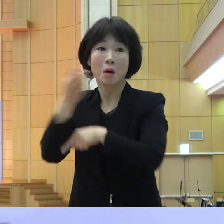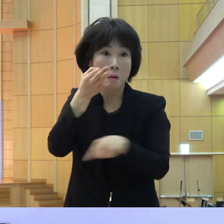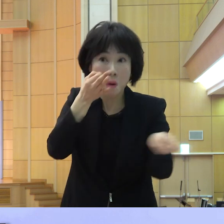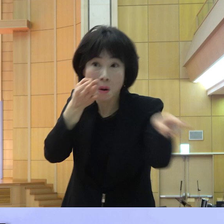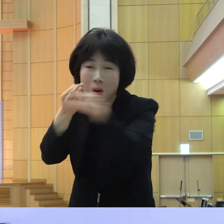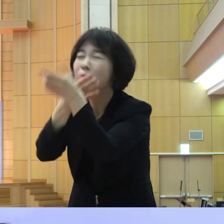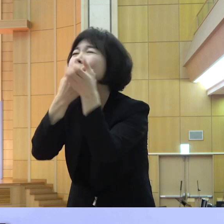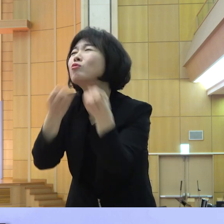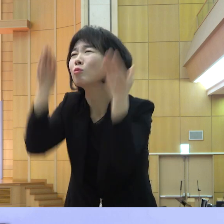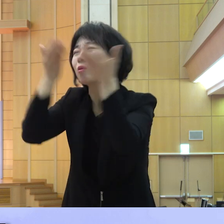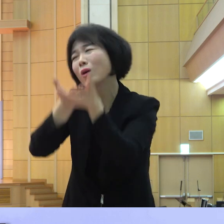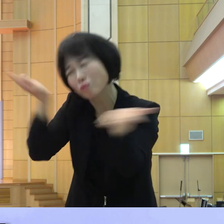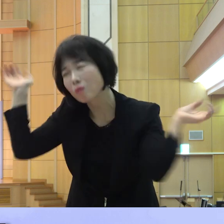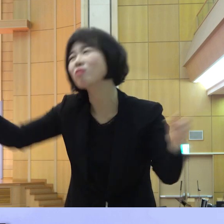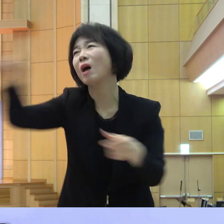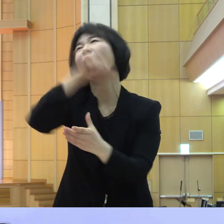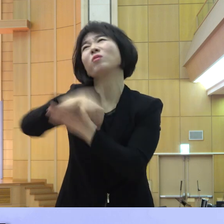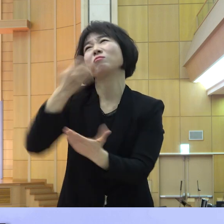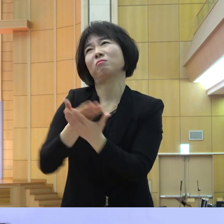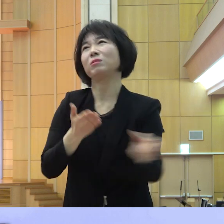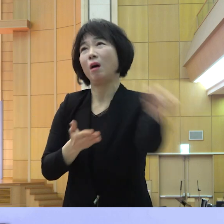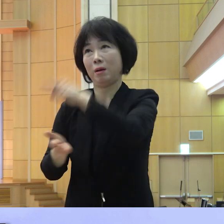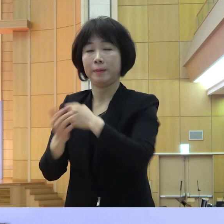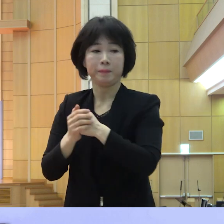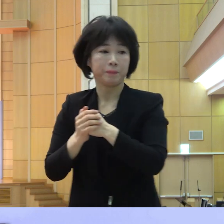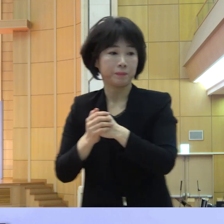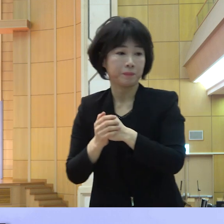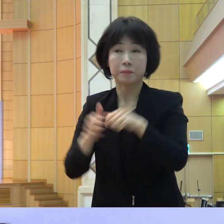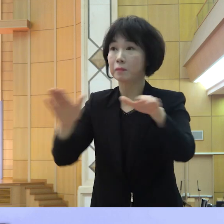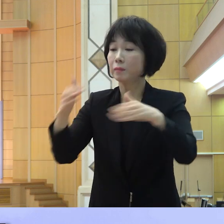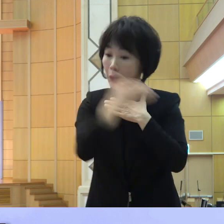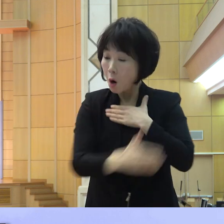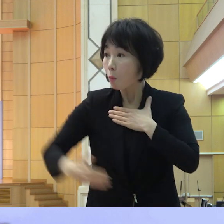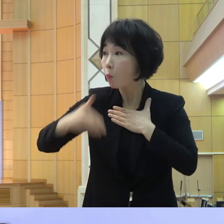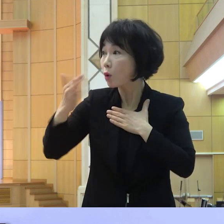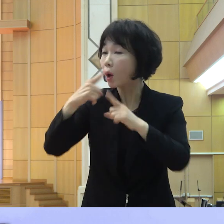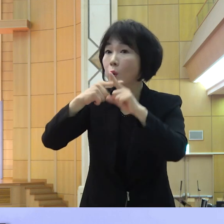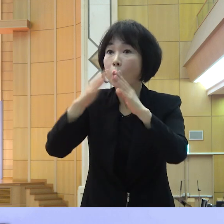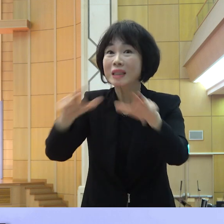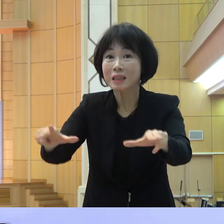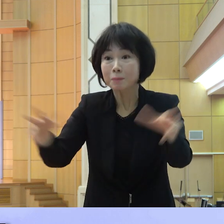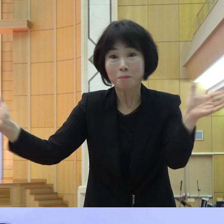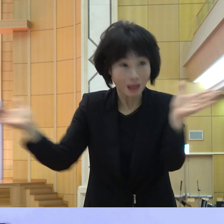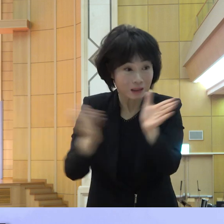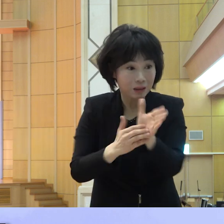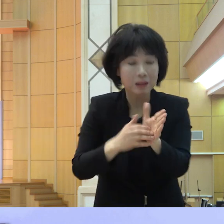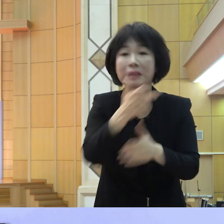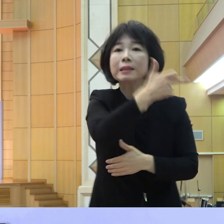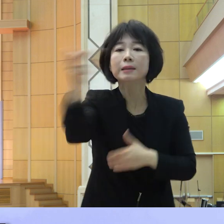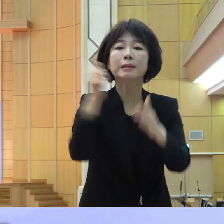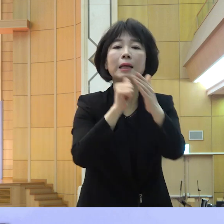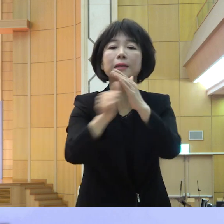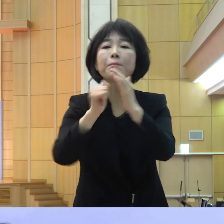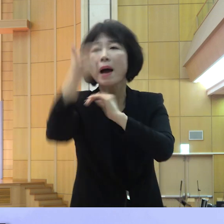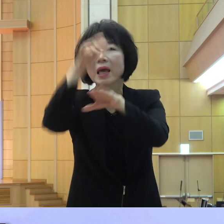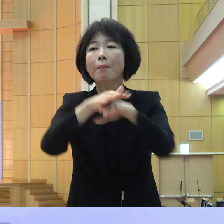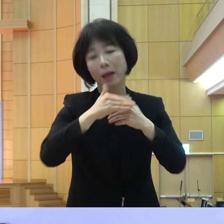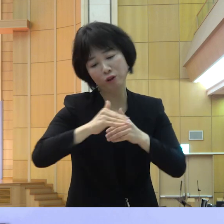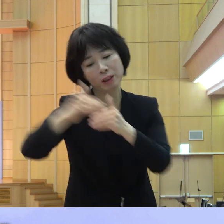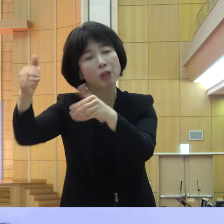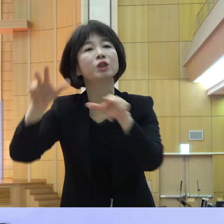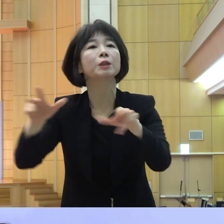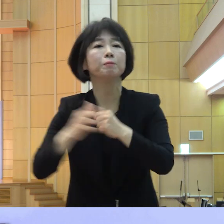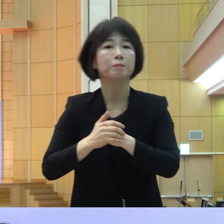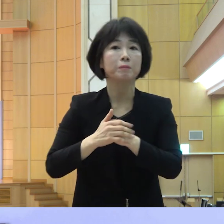하나님께서 축복하여 주시옵소서. 아버지 하나님, 몸된 교회에 지금 대신방이 진행 중에